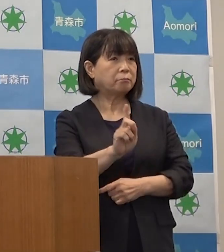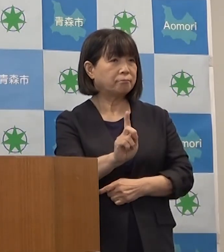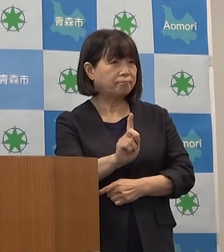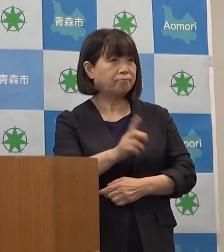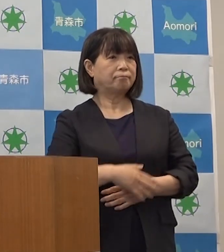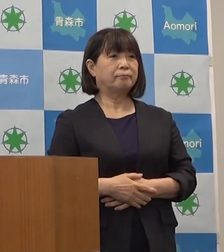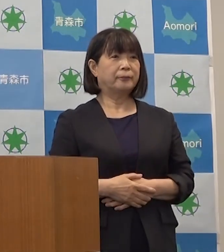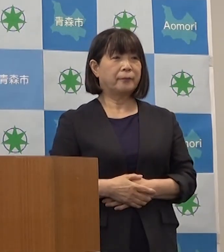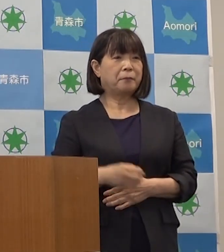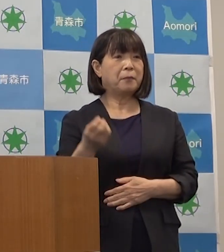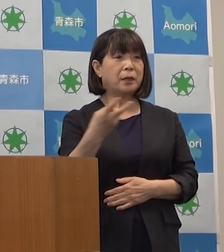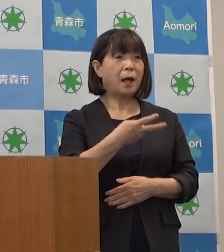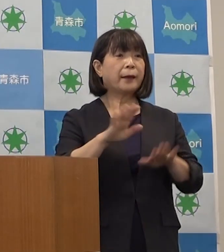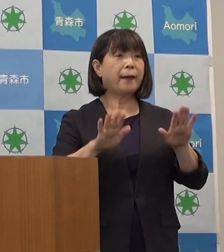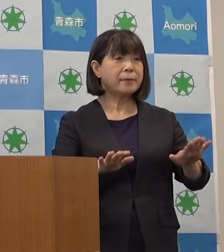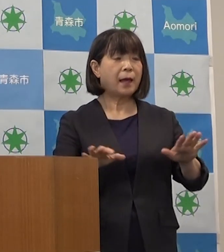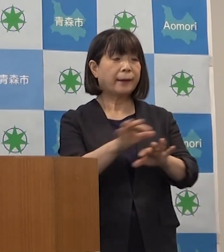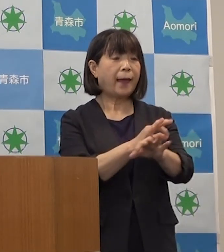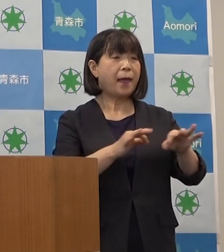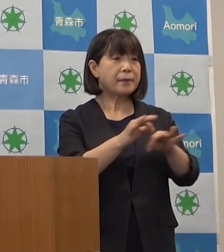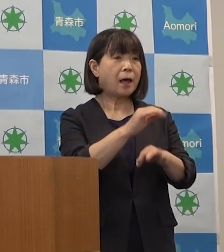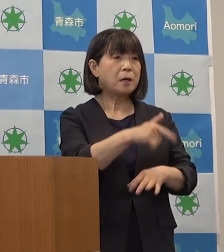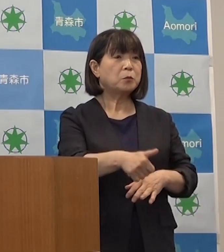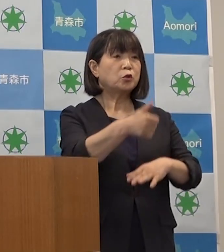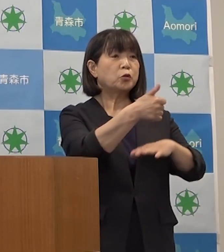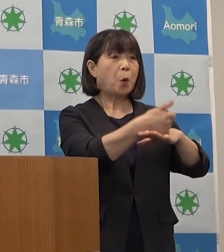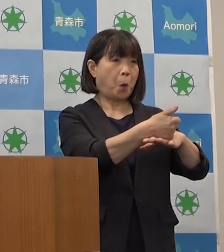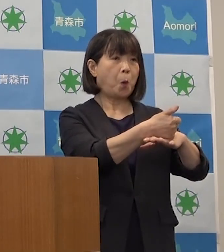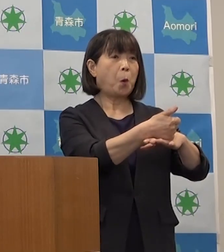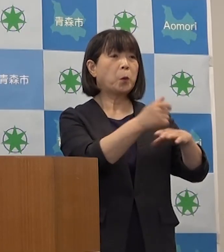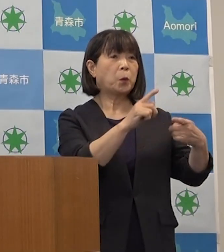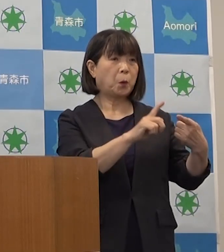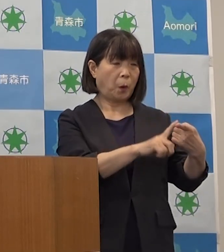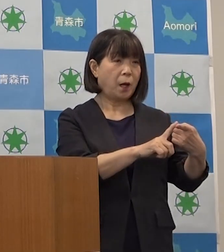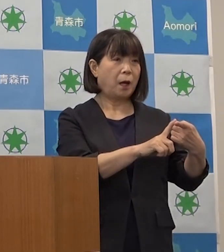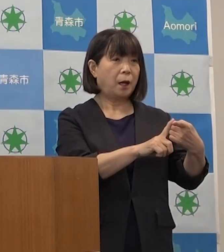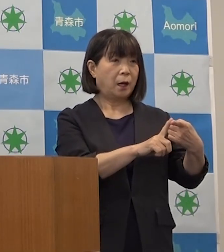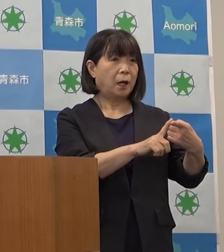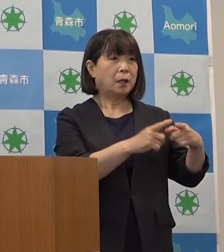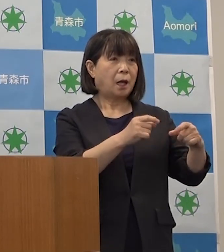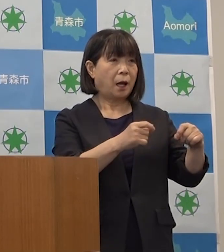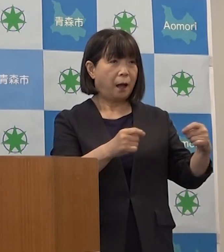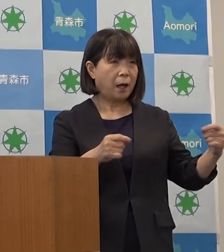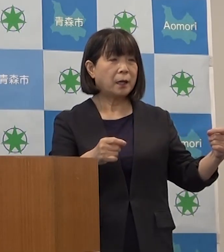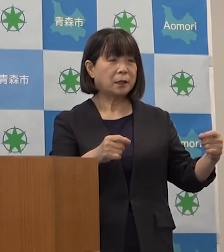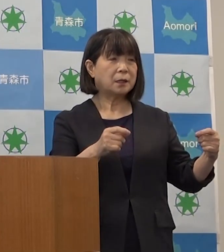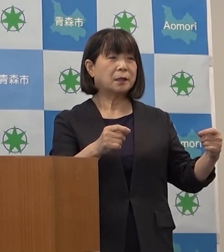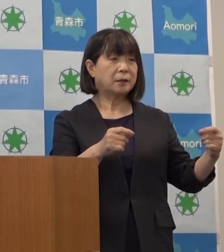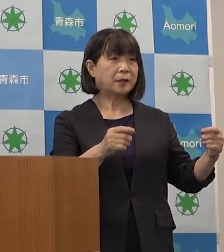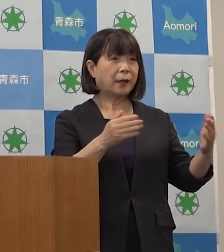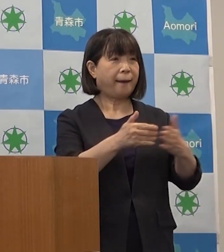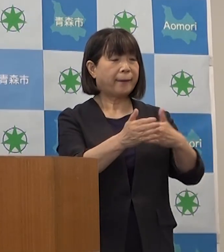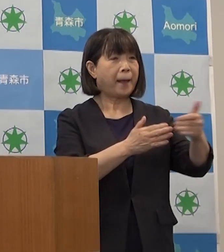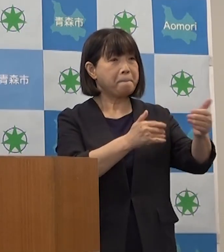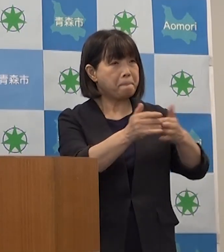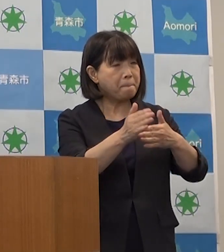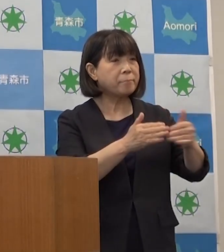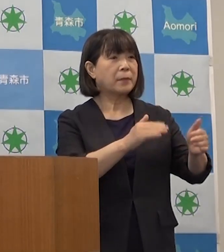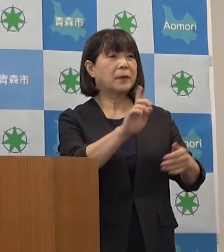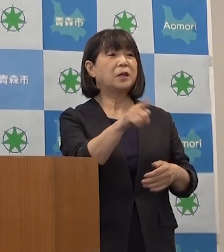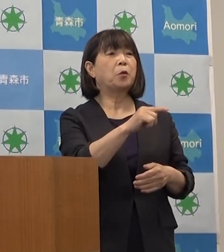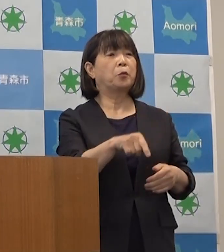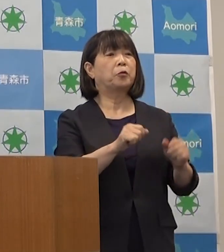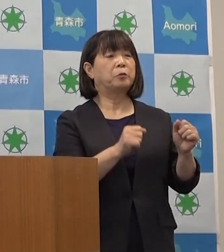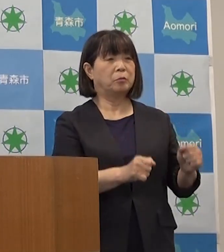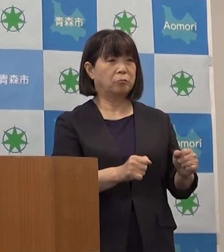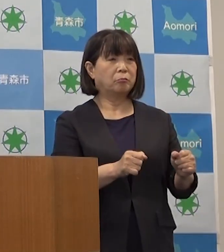その現在経済部長をやられていたりとかあと経済畑が長い方かと思われるんですけれども